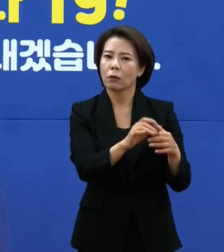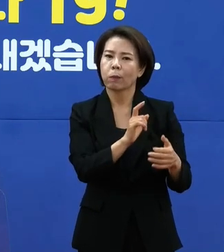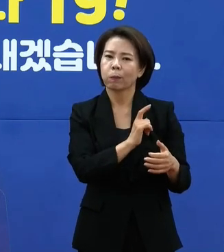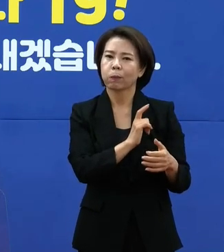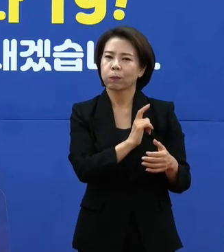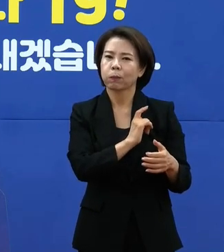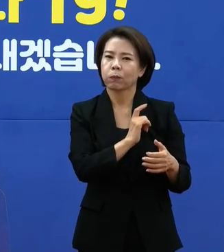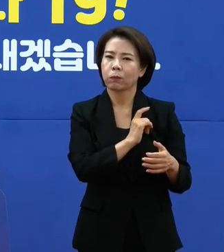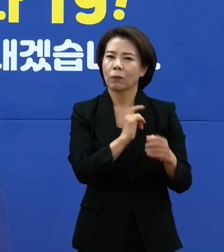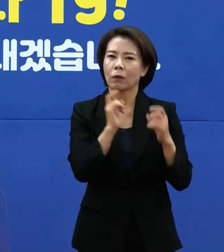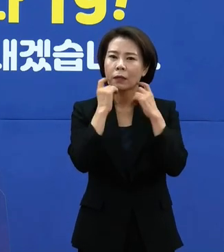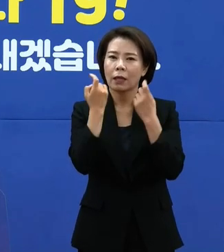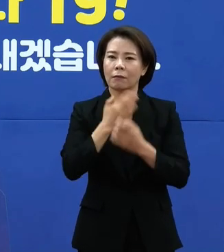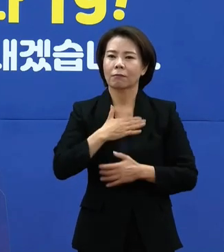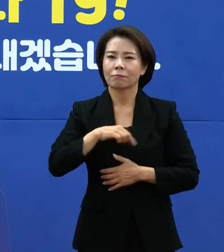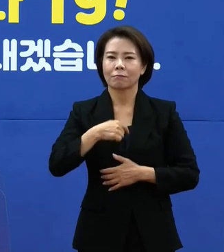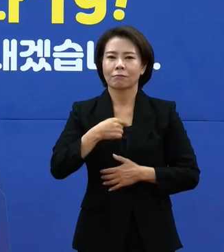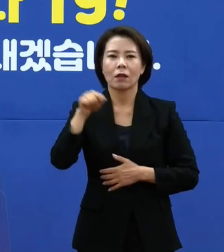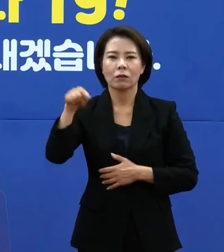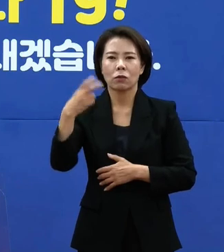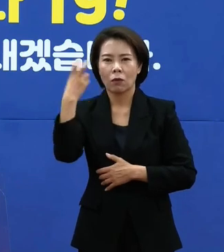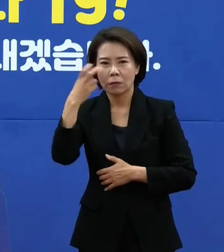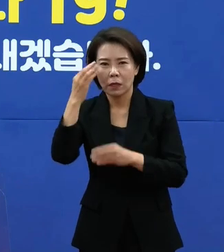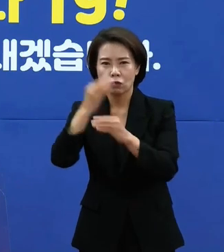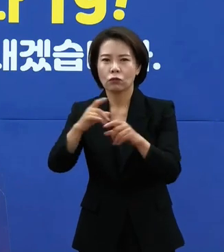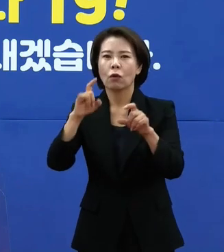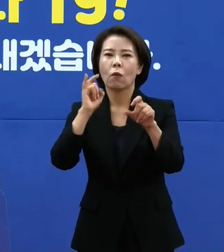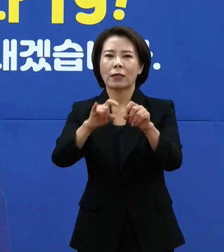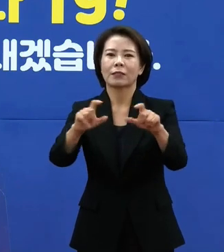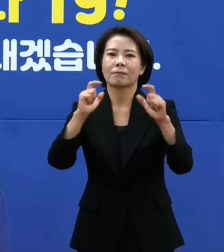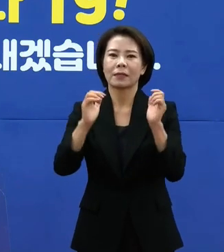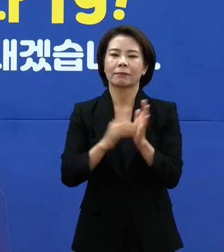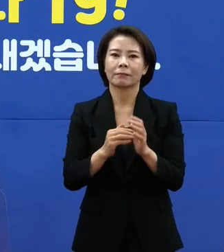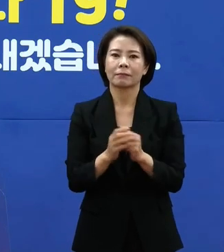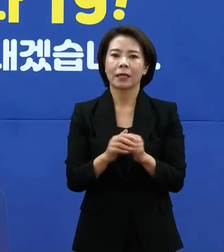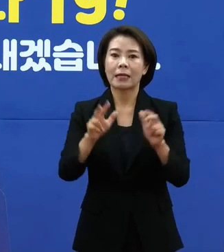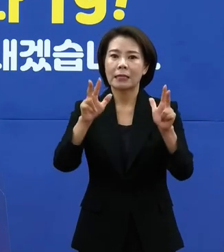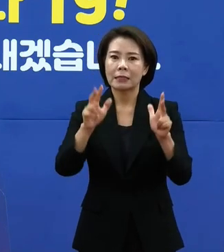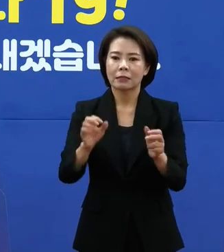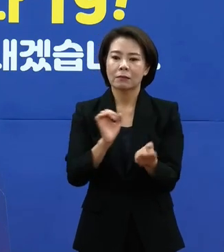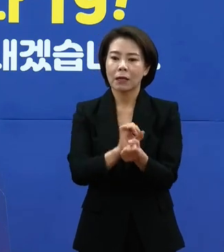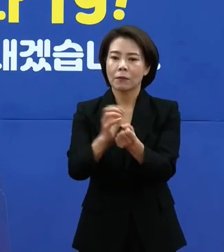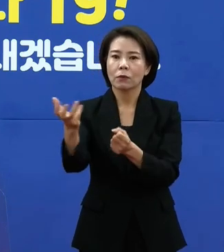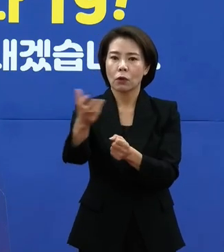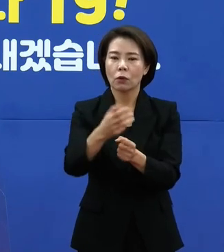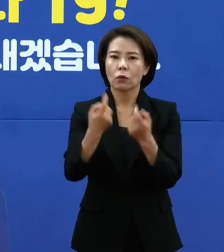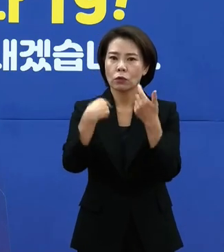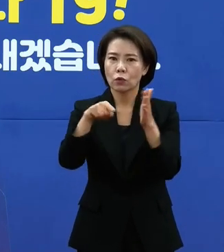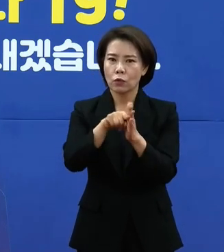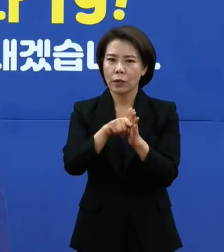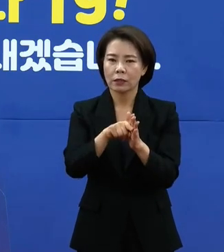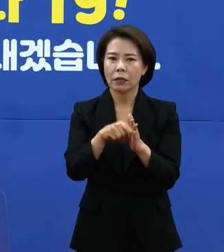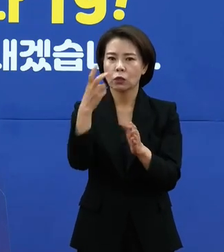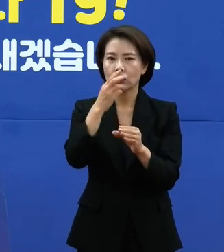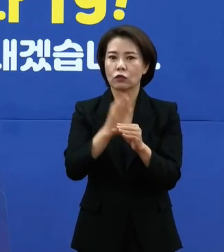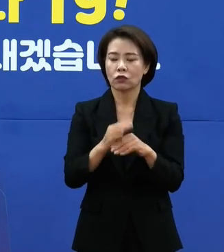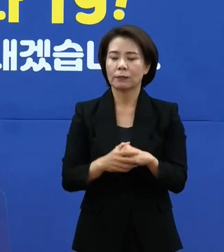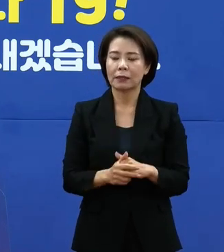나타나 자발적으로 진단검사를 받은 결과 확진이 되었습니다. 현재 감염 경로를 확인하기 위한 역학조사가 진행